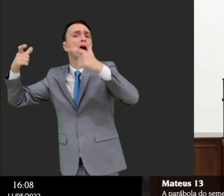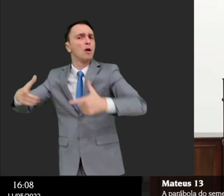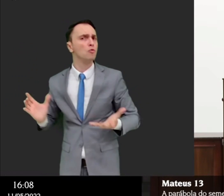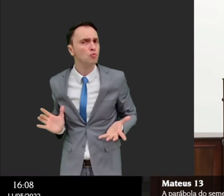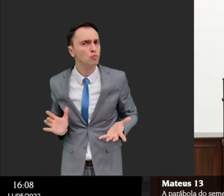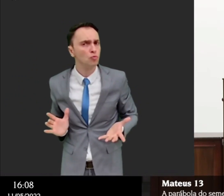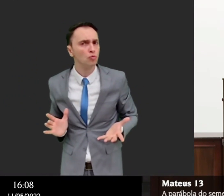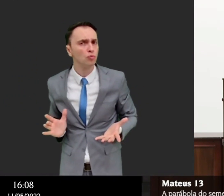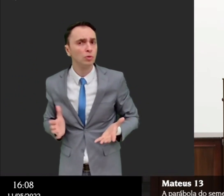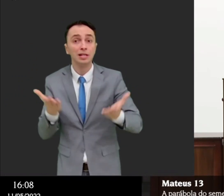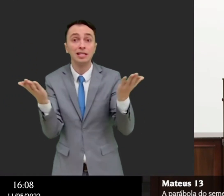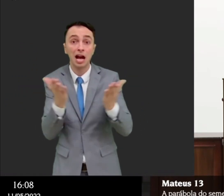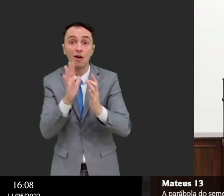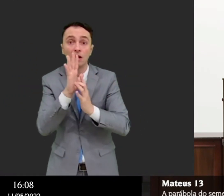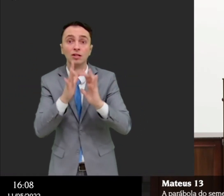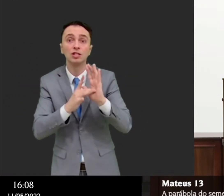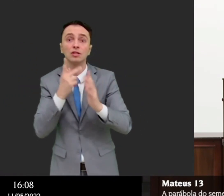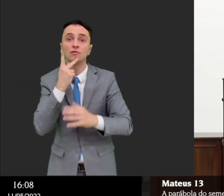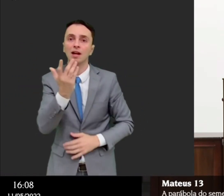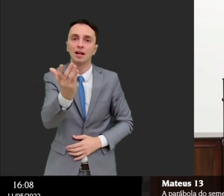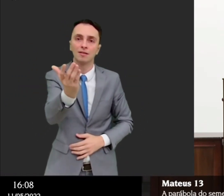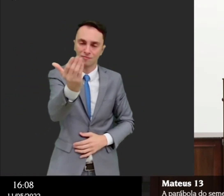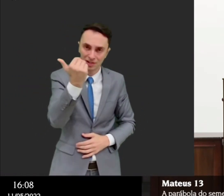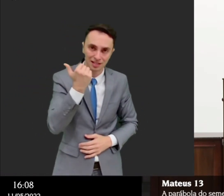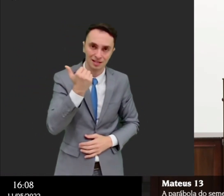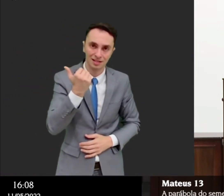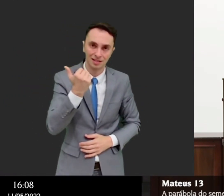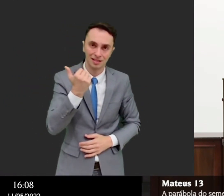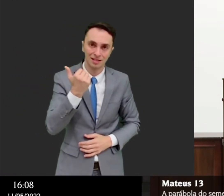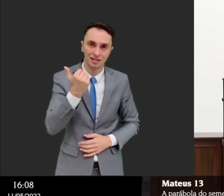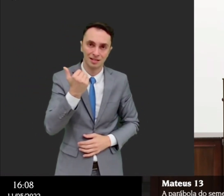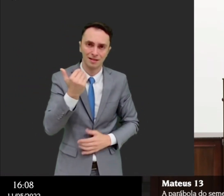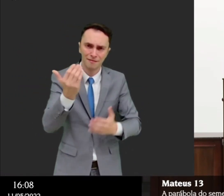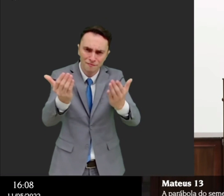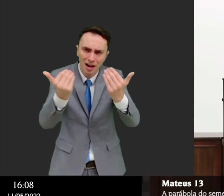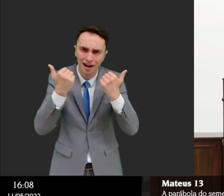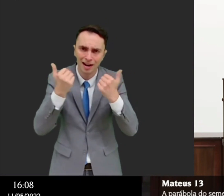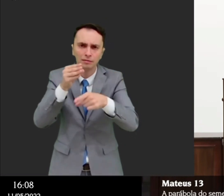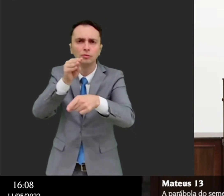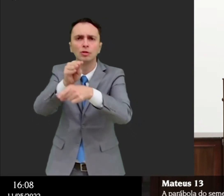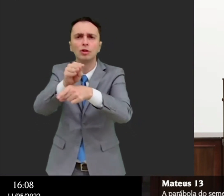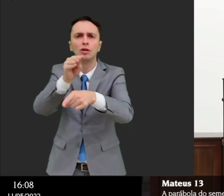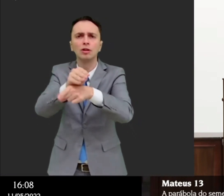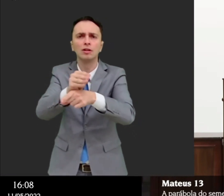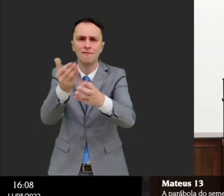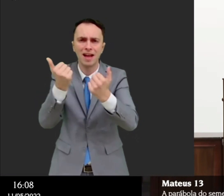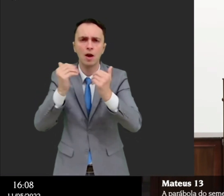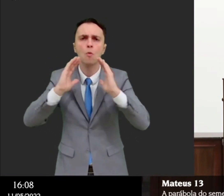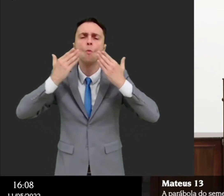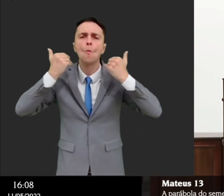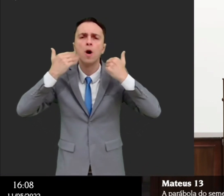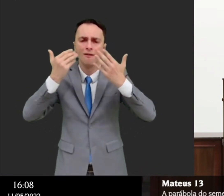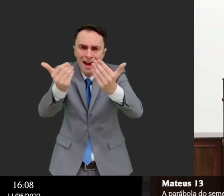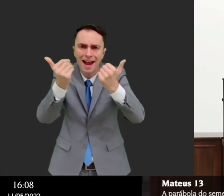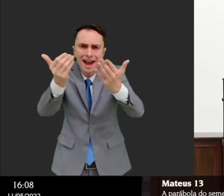vem, meu fardo é leve, meu jugo é suave, aprenda de mim, eu